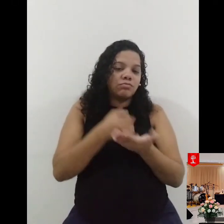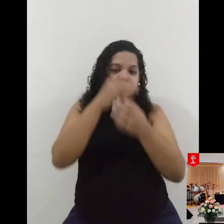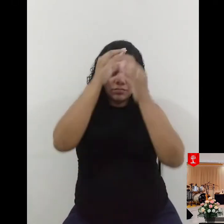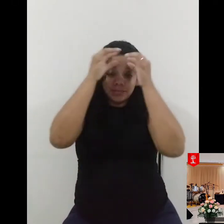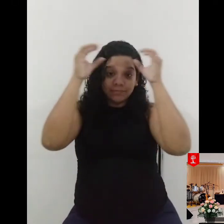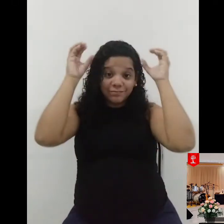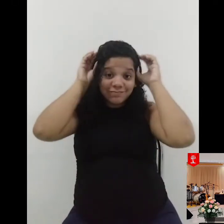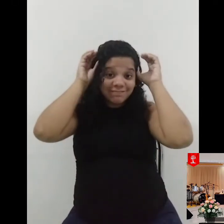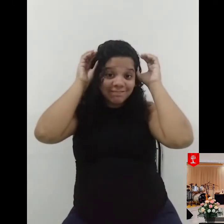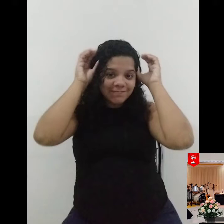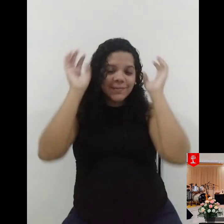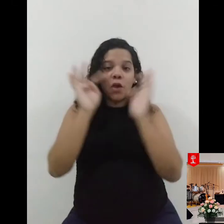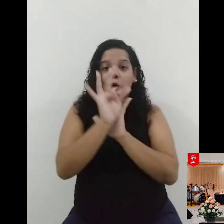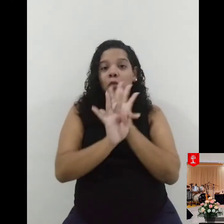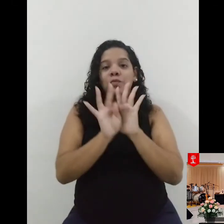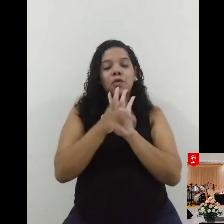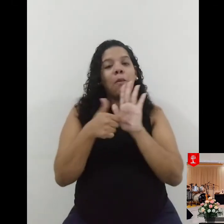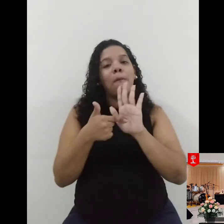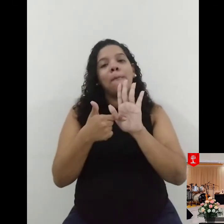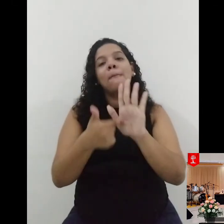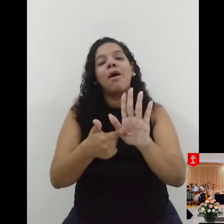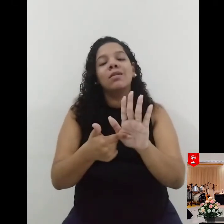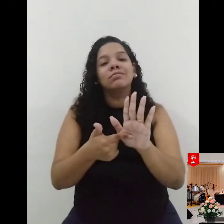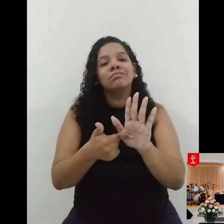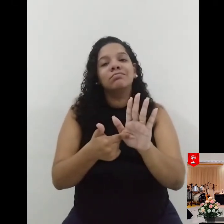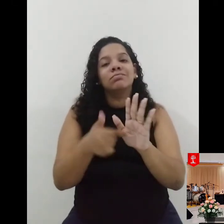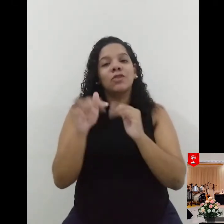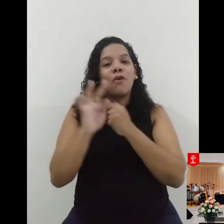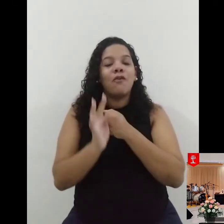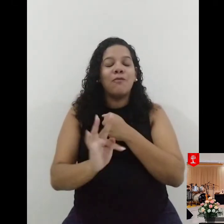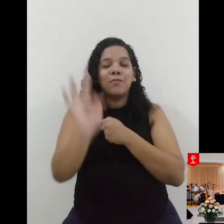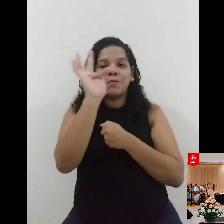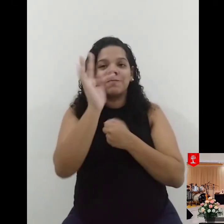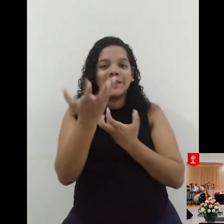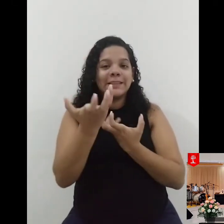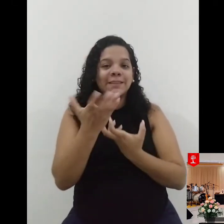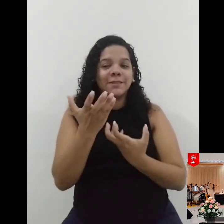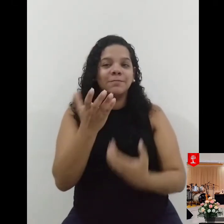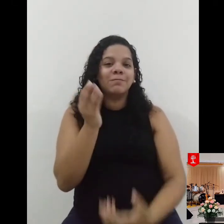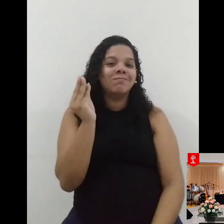Oferecer o tributo seria talvez concordar com